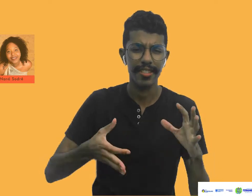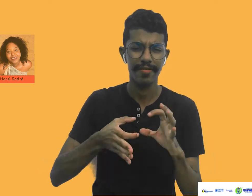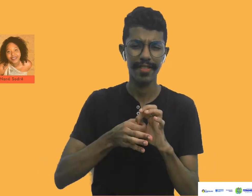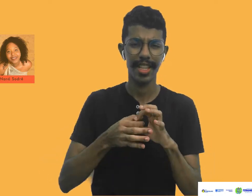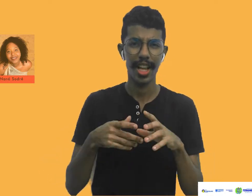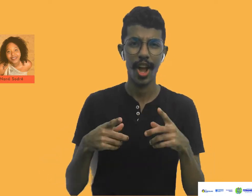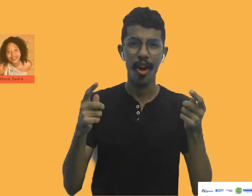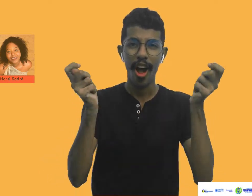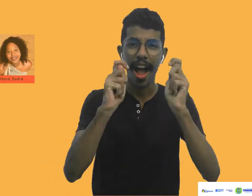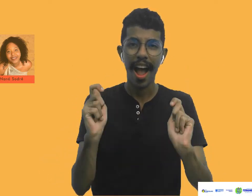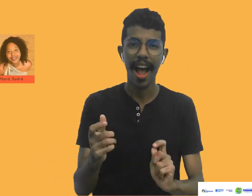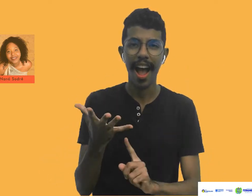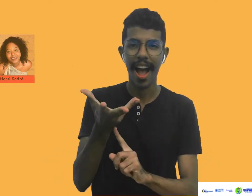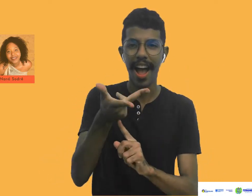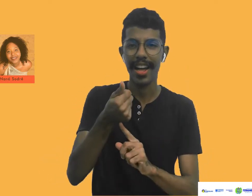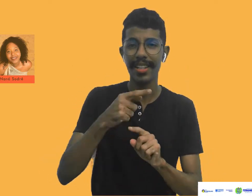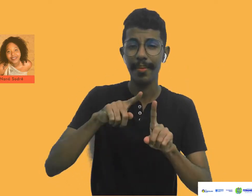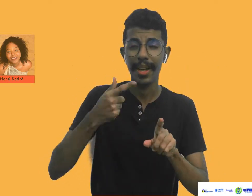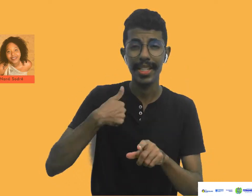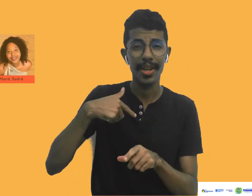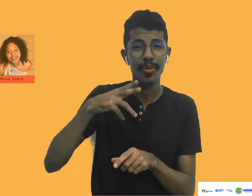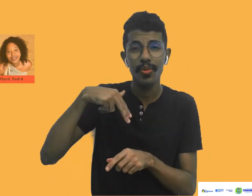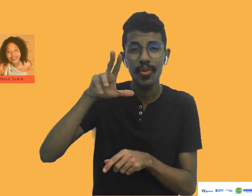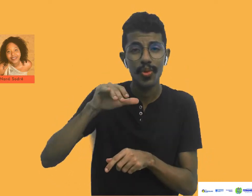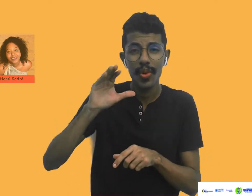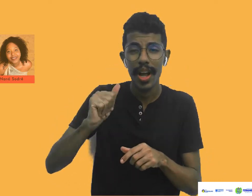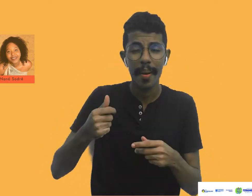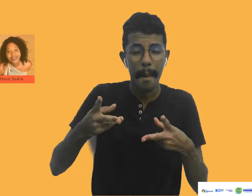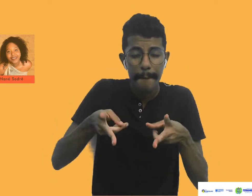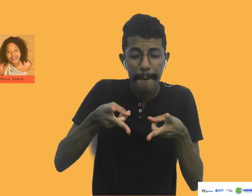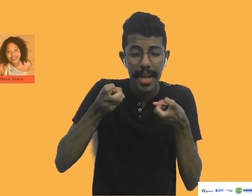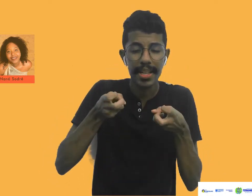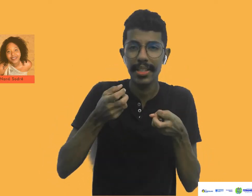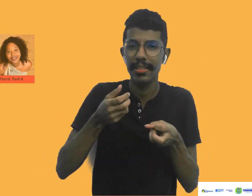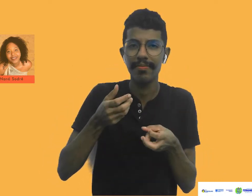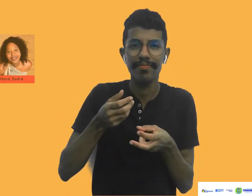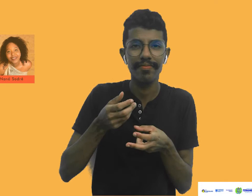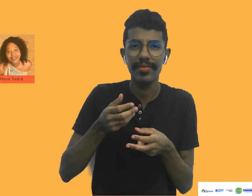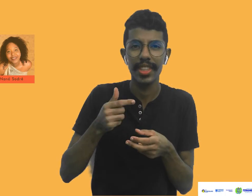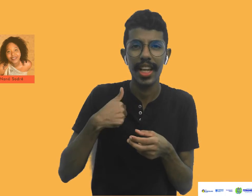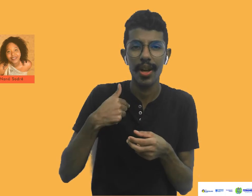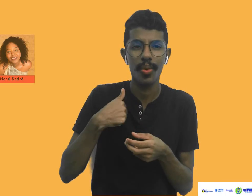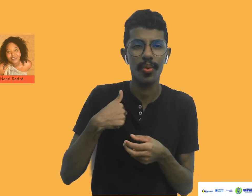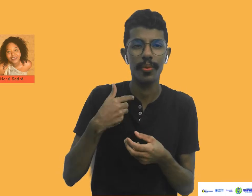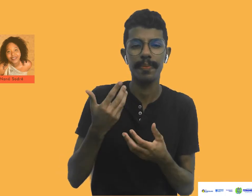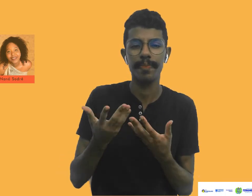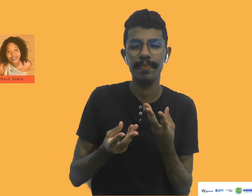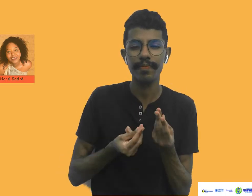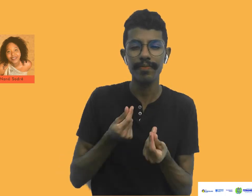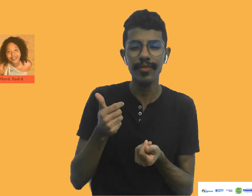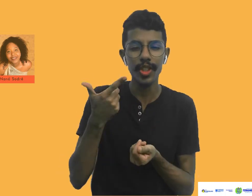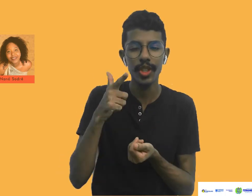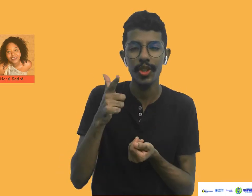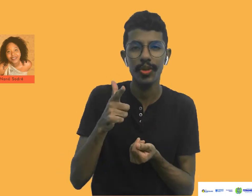arte, né, só que eu não me apercebia disso, né, eu não tinha